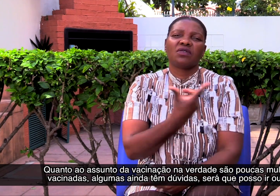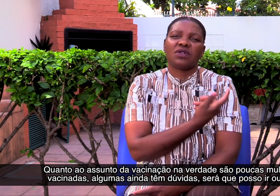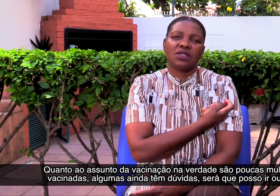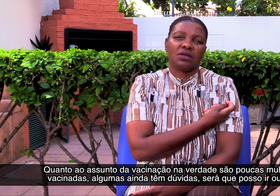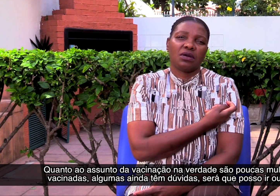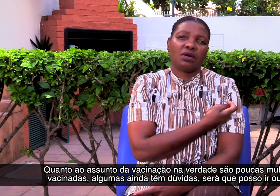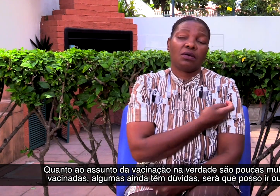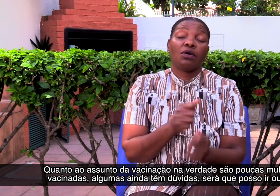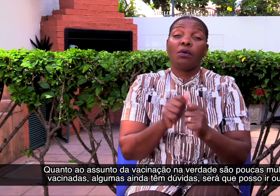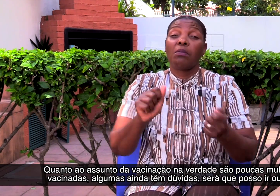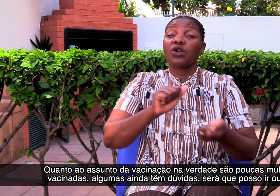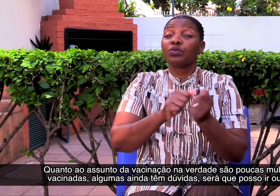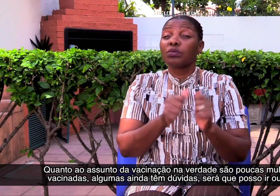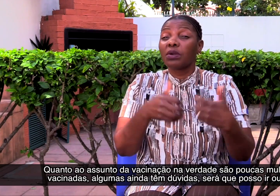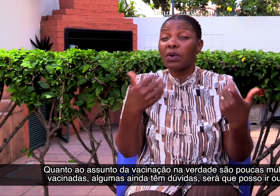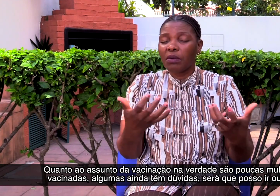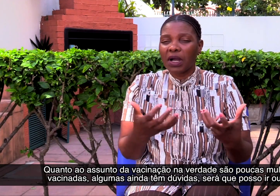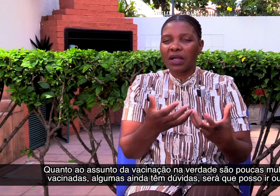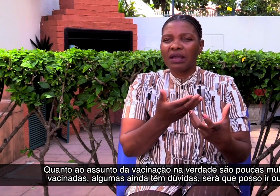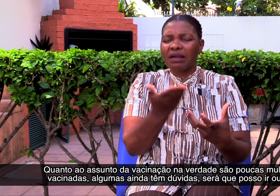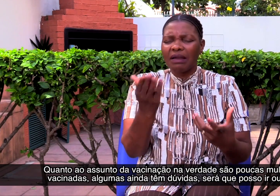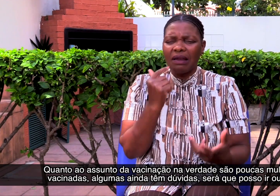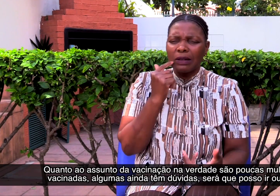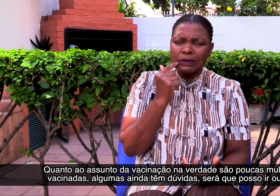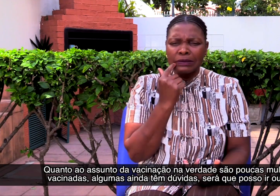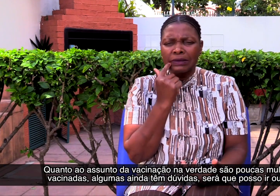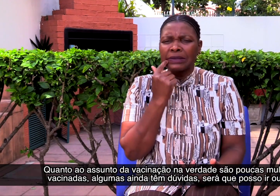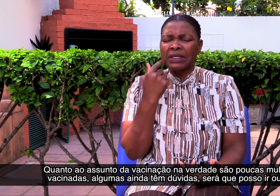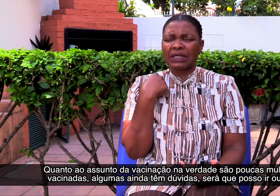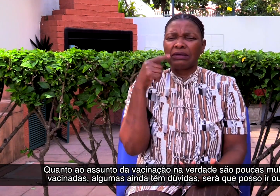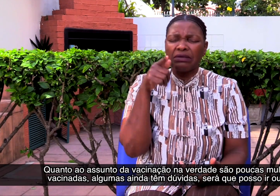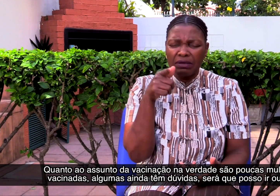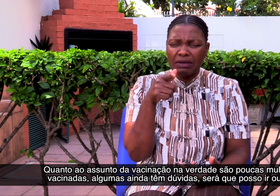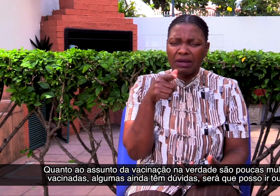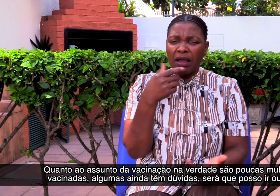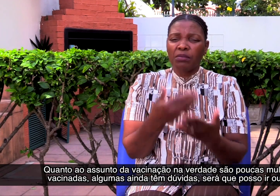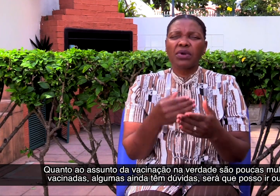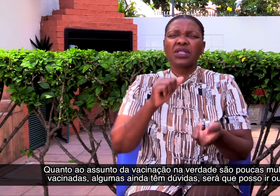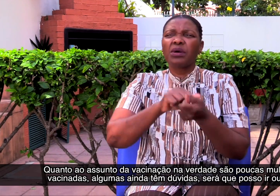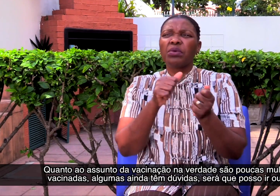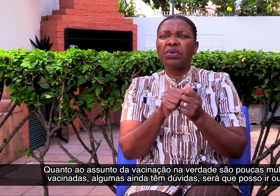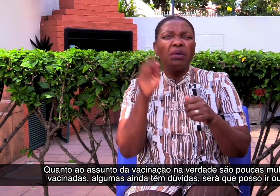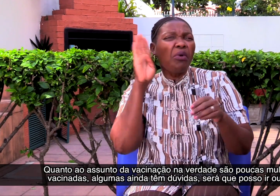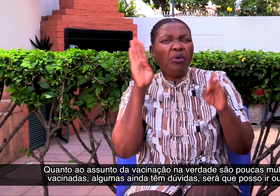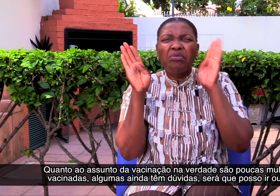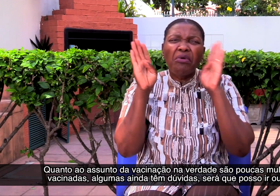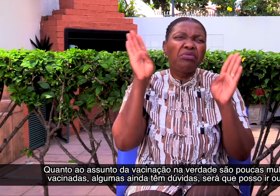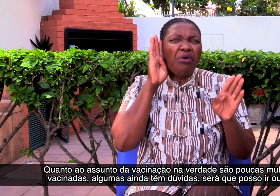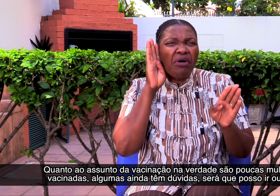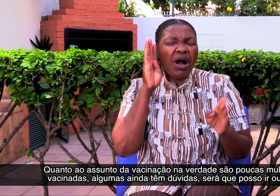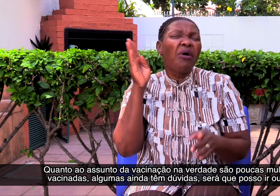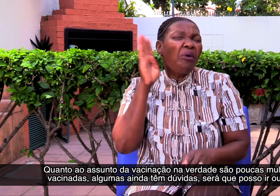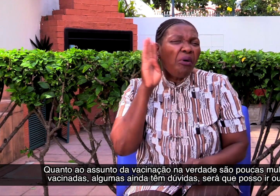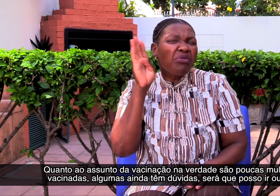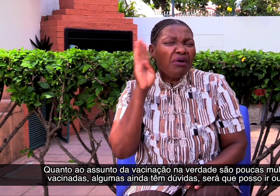verdade, são poucas as mulheres que têm vacinado. Algumas ficam ainda naquela dúvida,